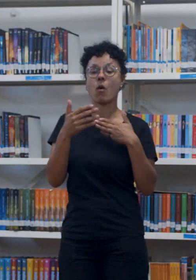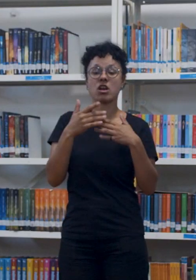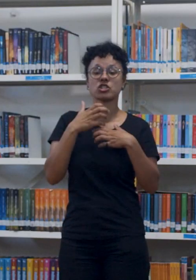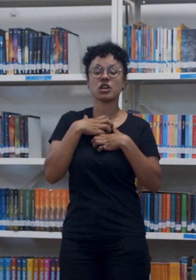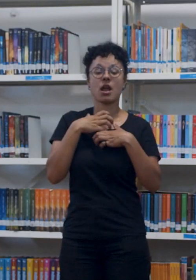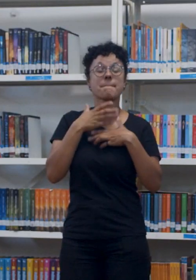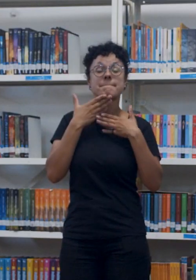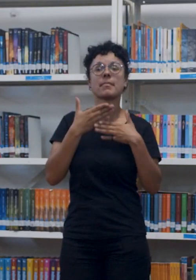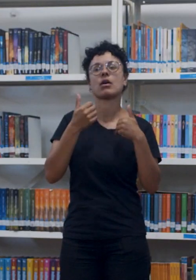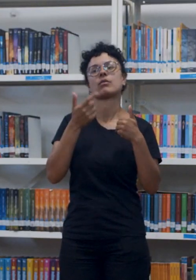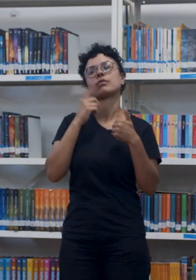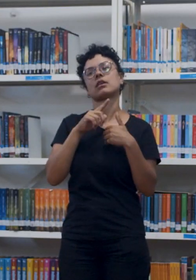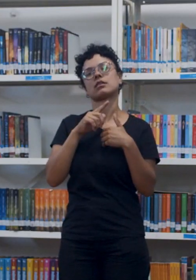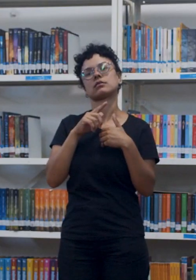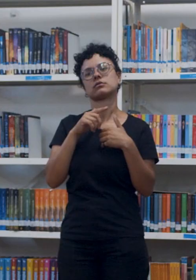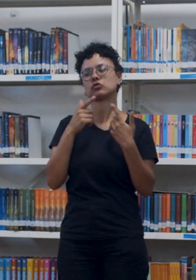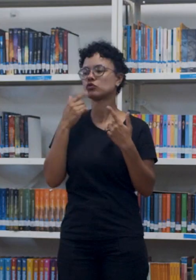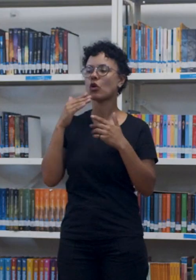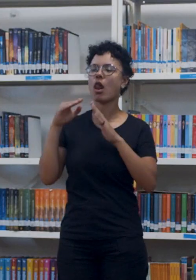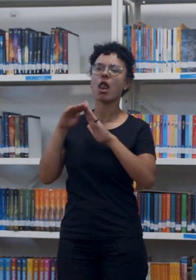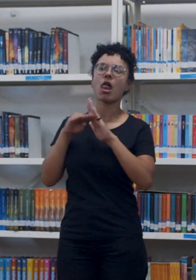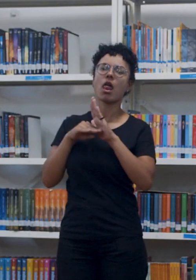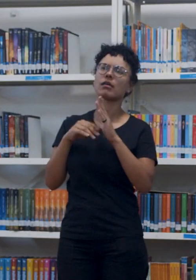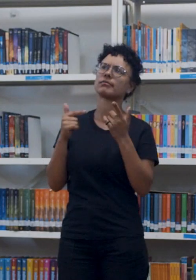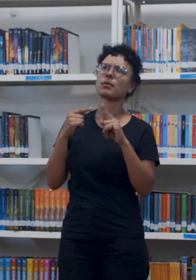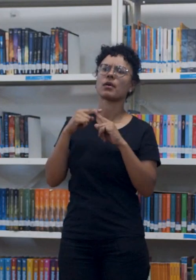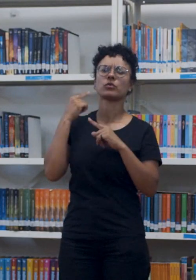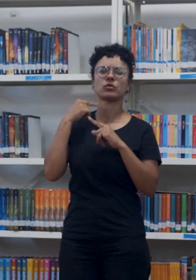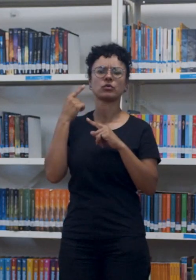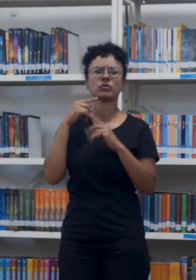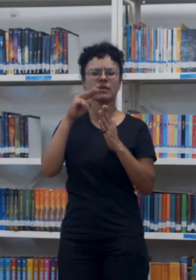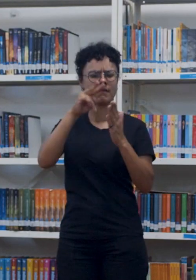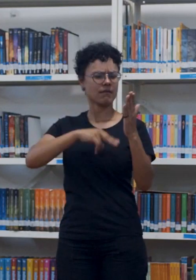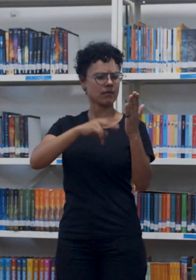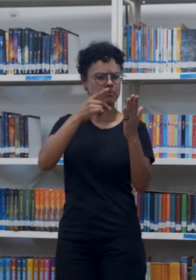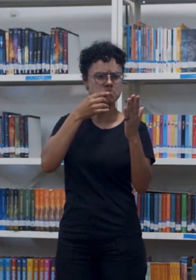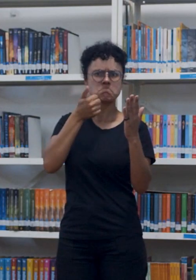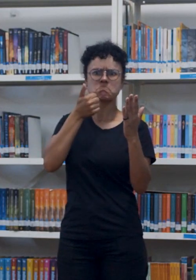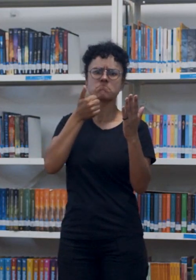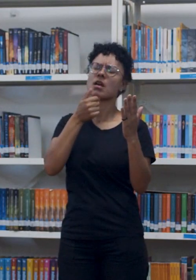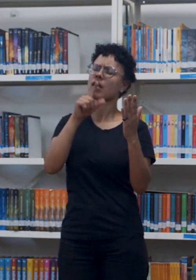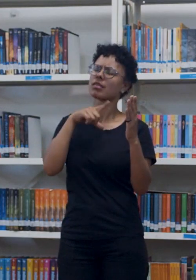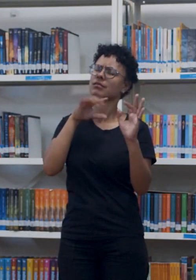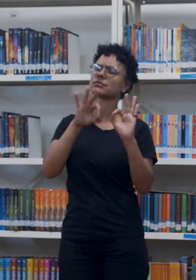melhor forma possível. Não tem juiz que não leia uma peça bem escrita, que não ouça